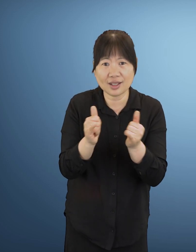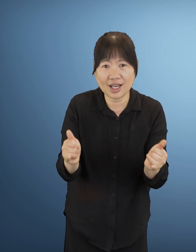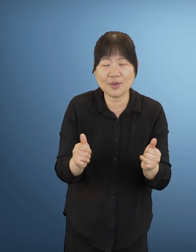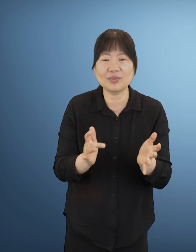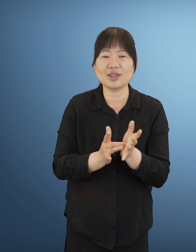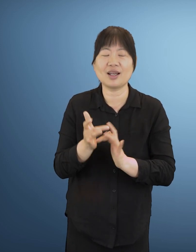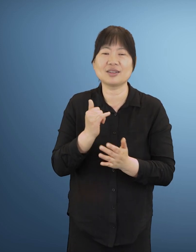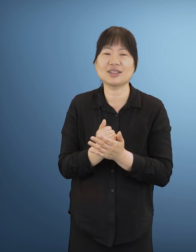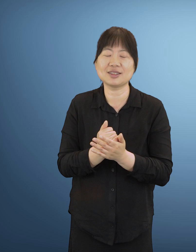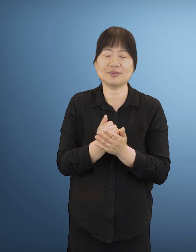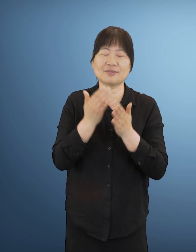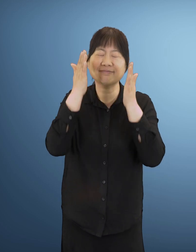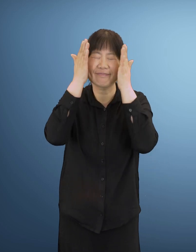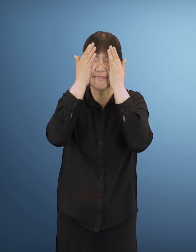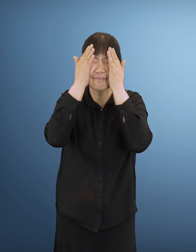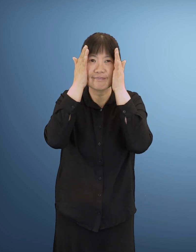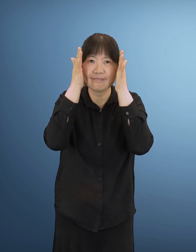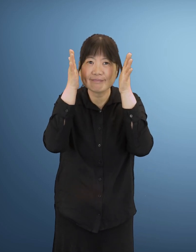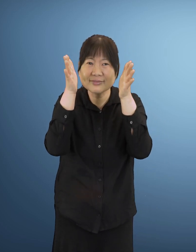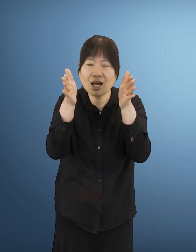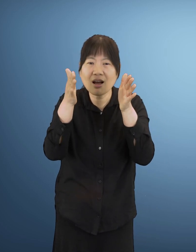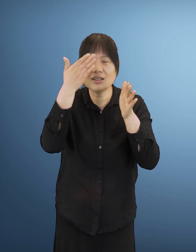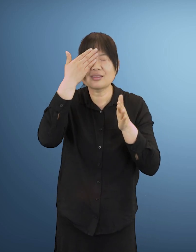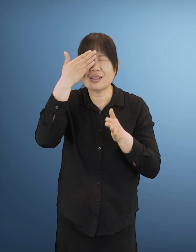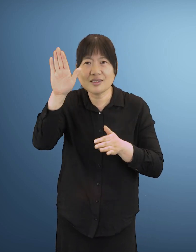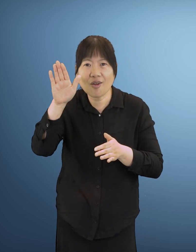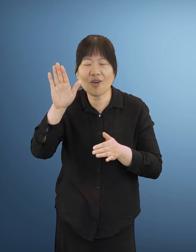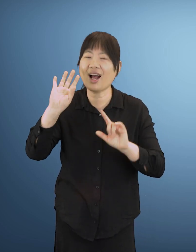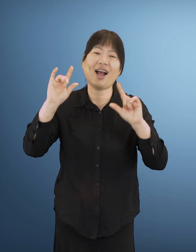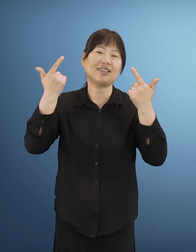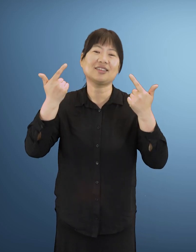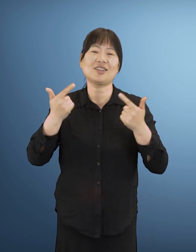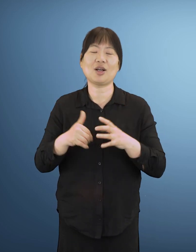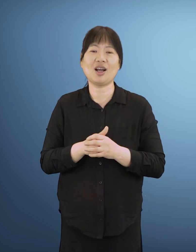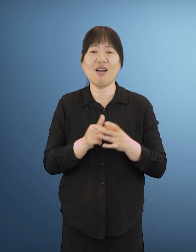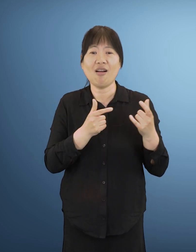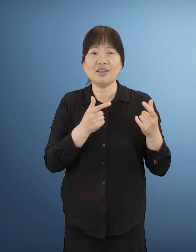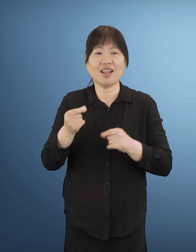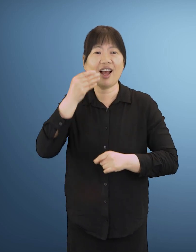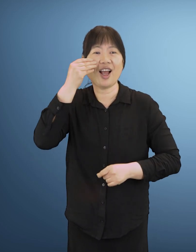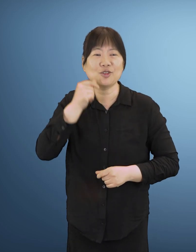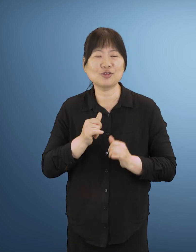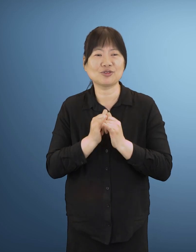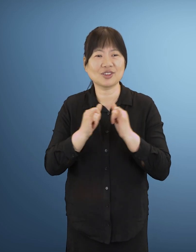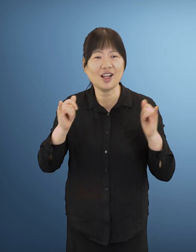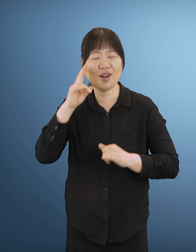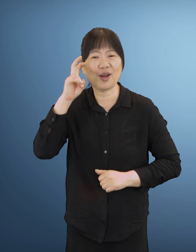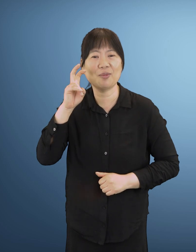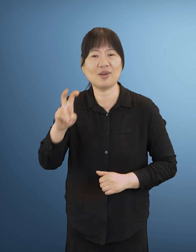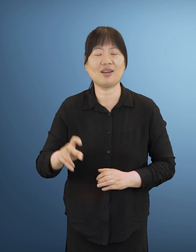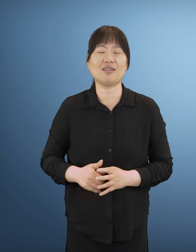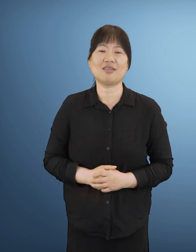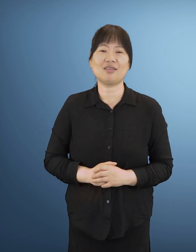예수님의 시야에도 낯선 사람들이 아니에요. 다 익숙한 사람들이에요.